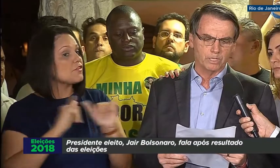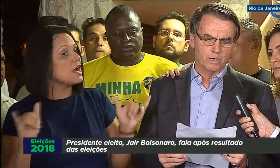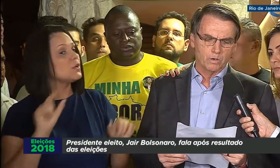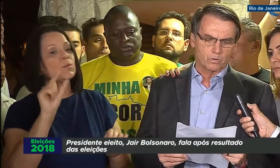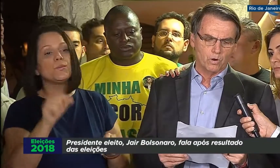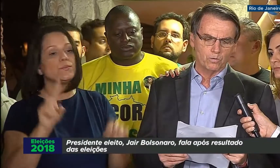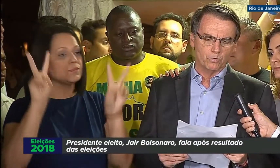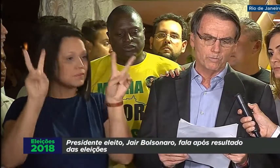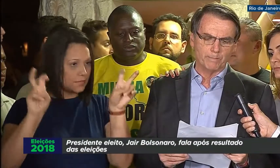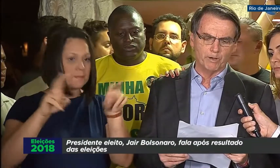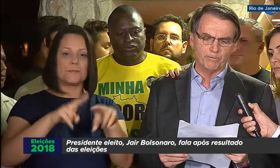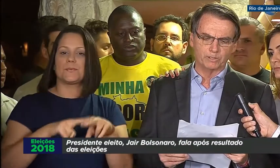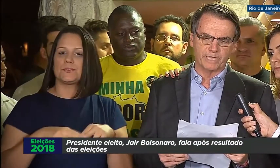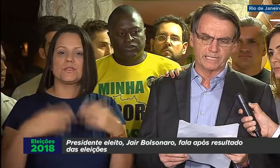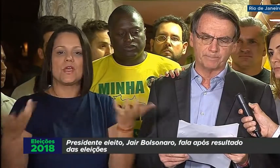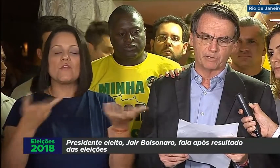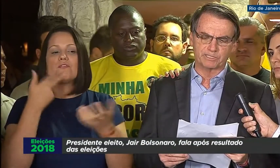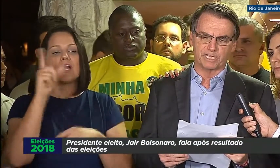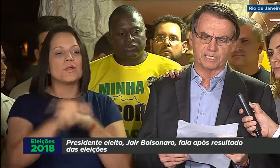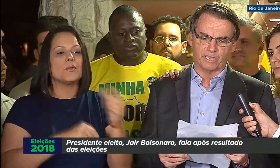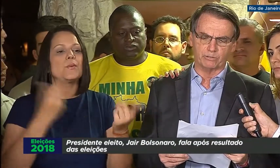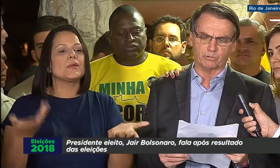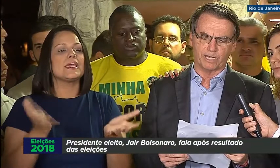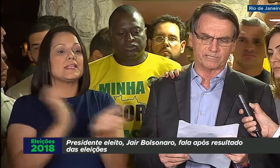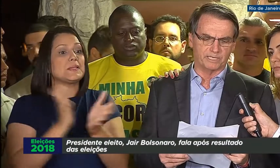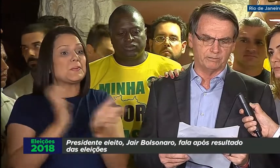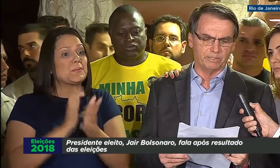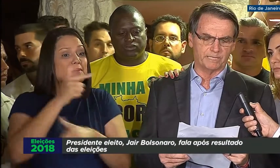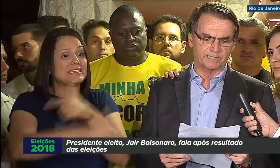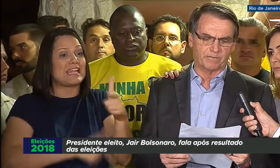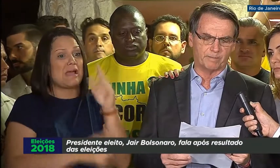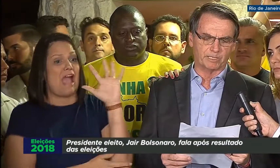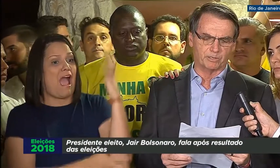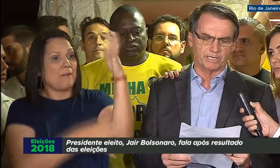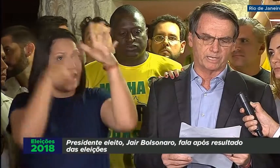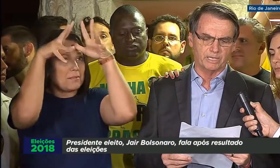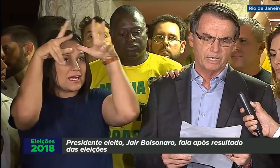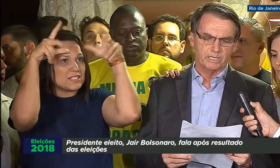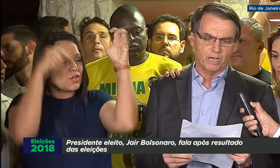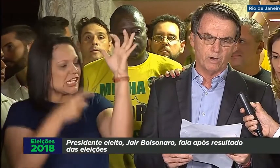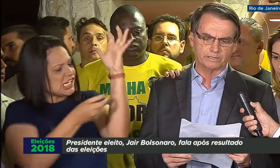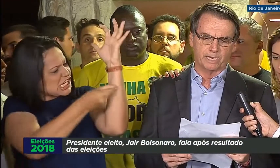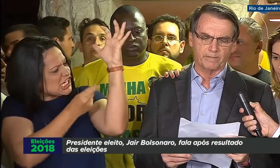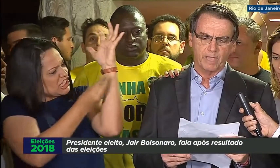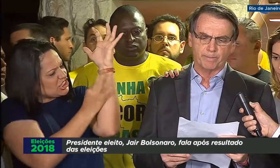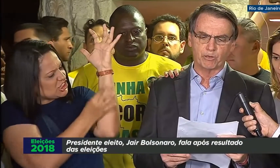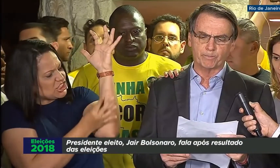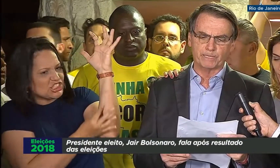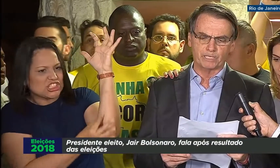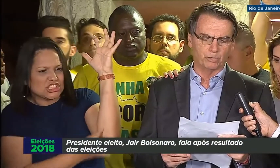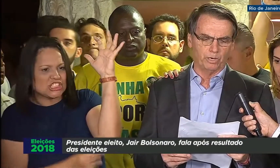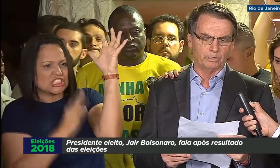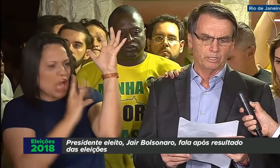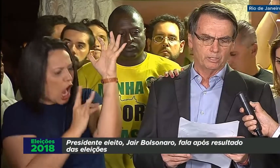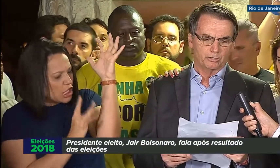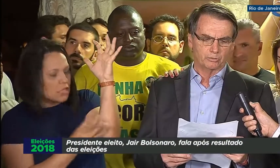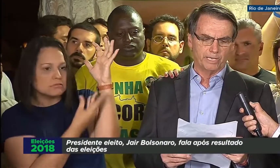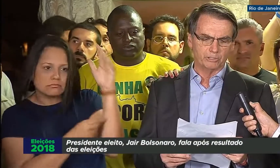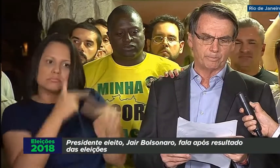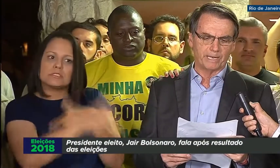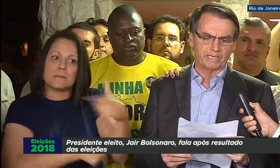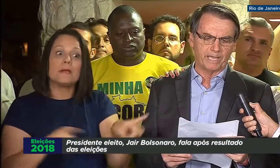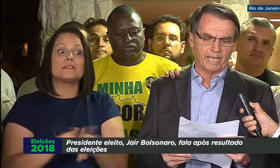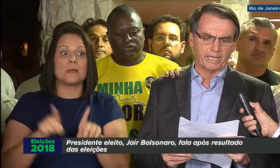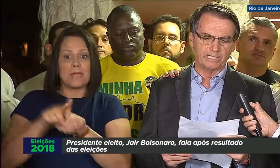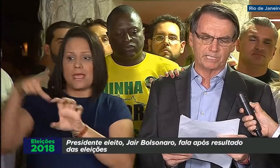falo com uma mão voltada para o seringueiro no coração da selva amazônica e a outra para o empreendedor